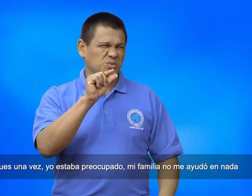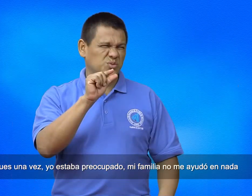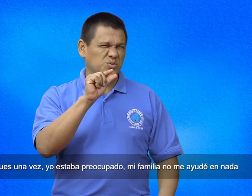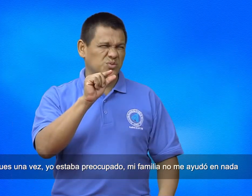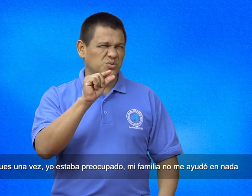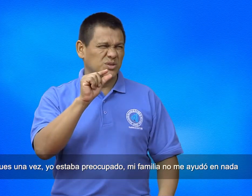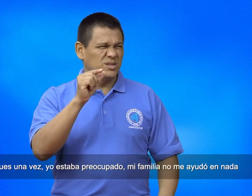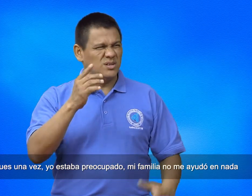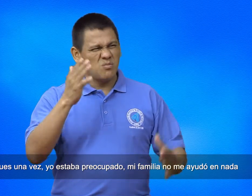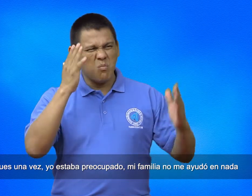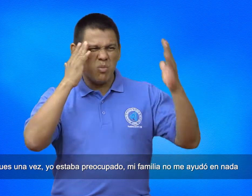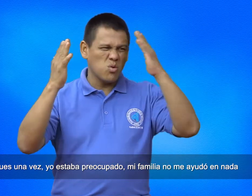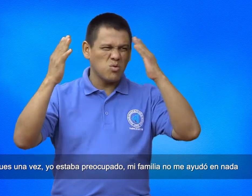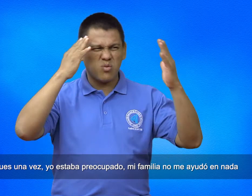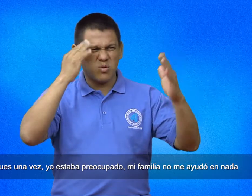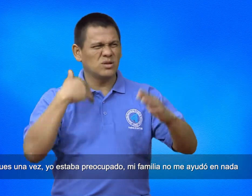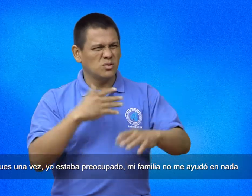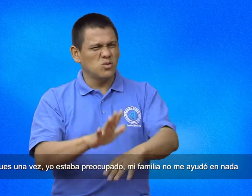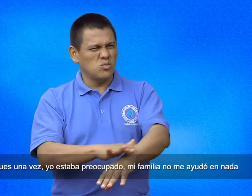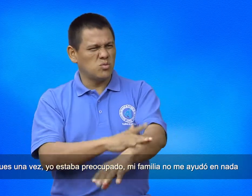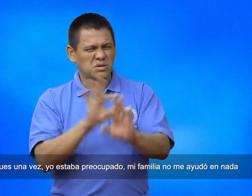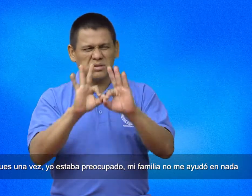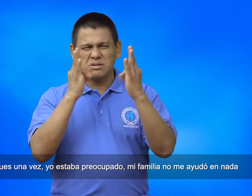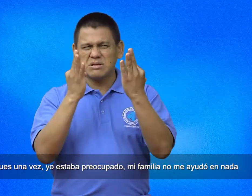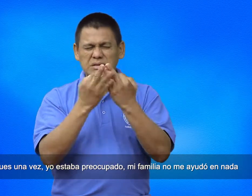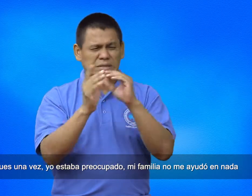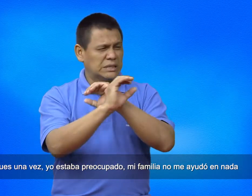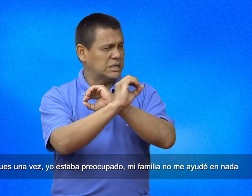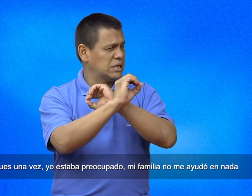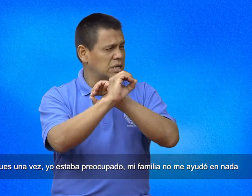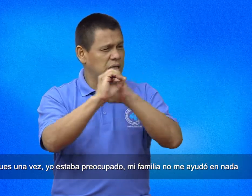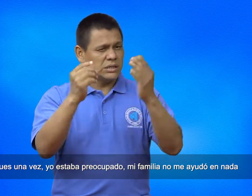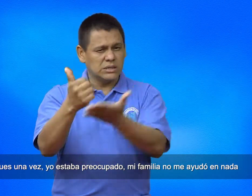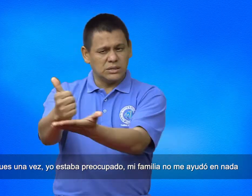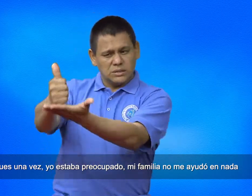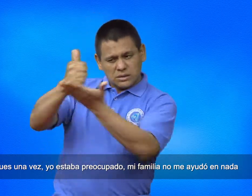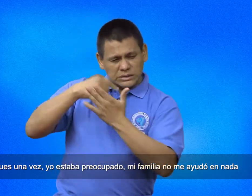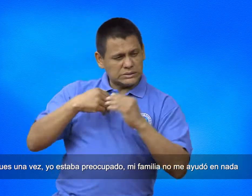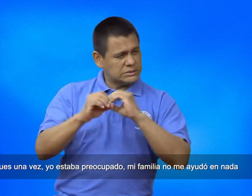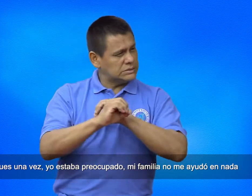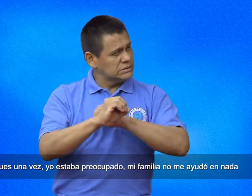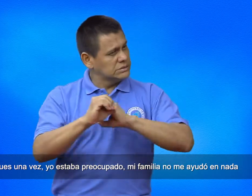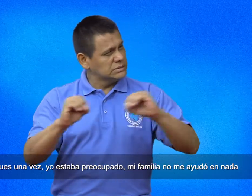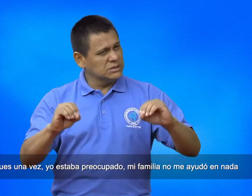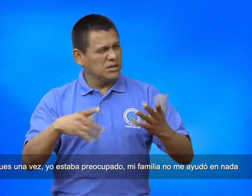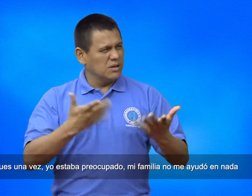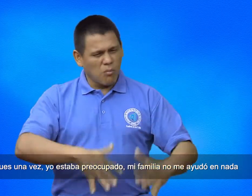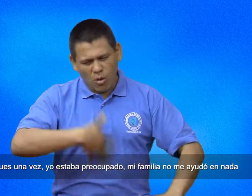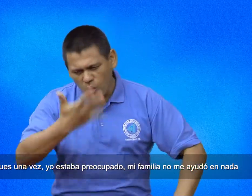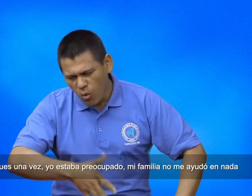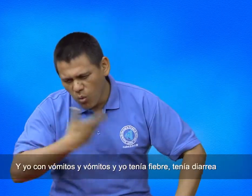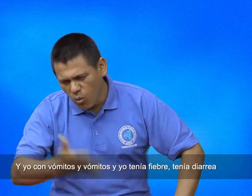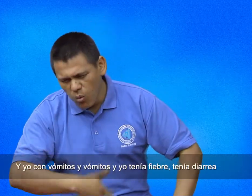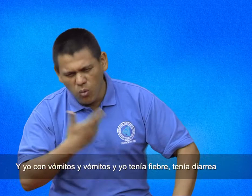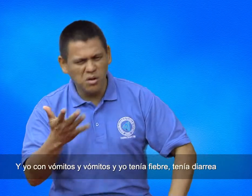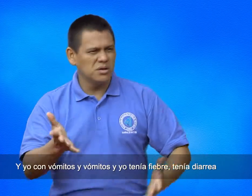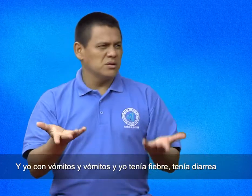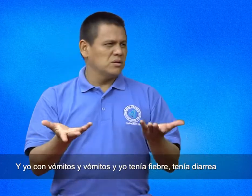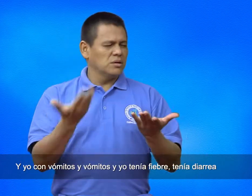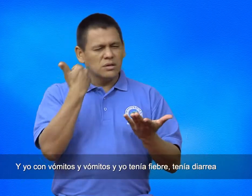una vez y yo estaba preocupado mi familia no me ayuda en nada y yo con vómitos y